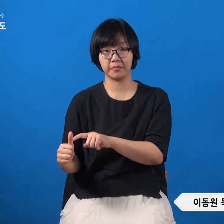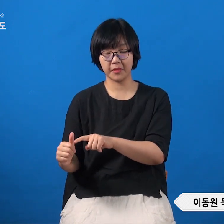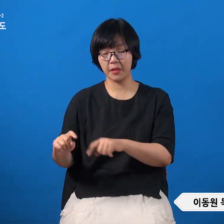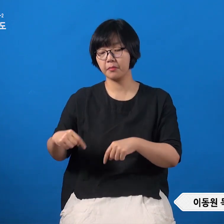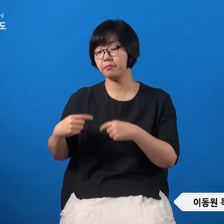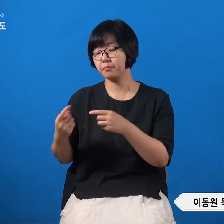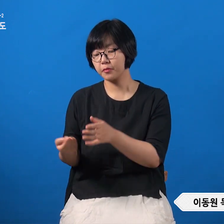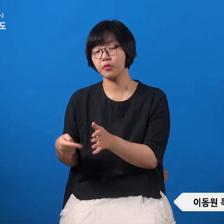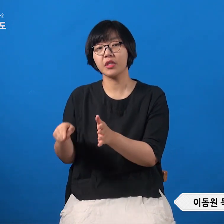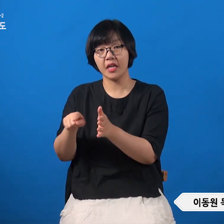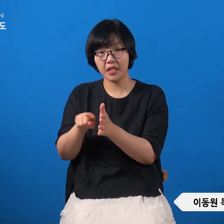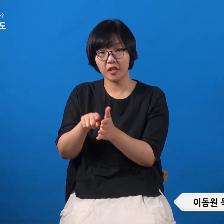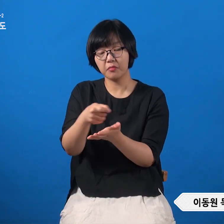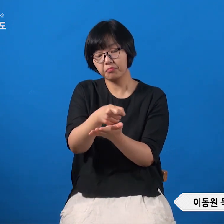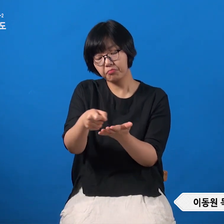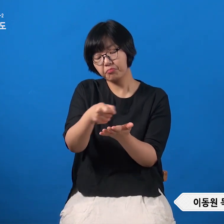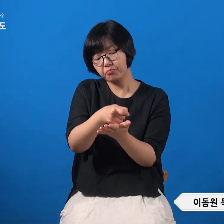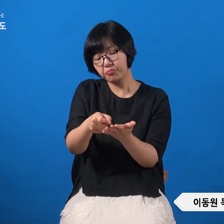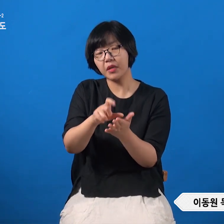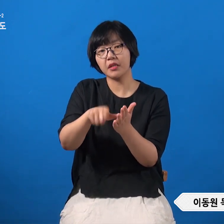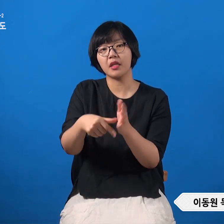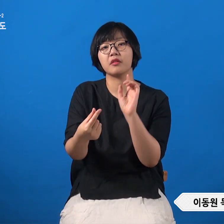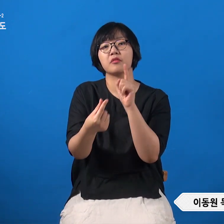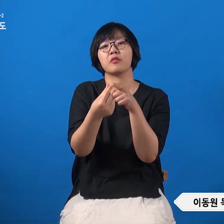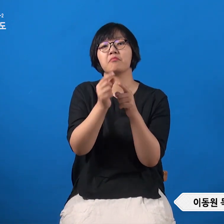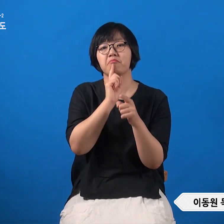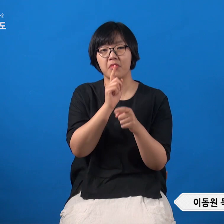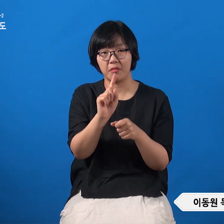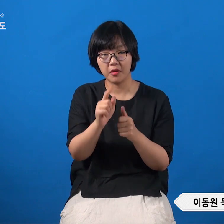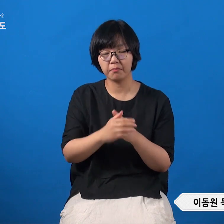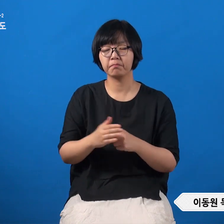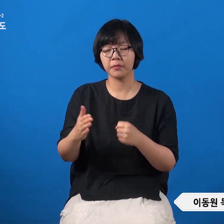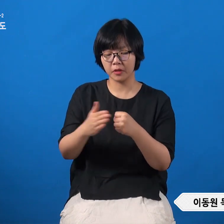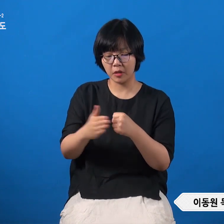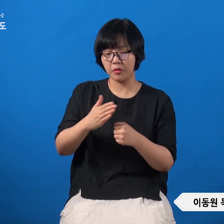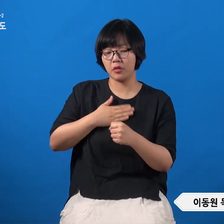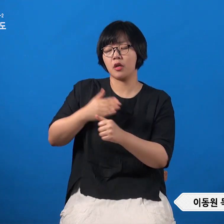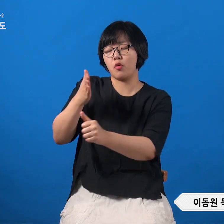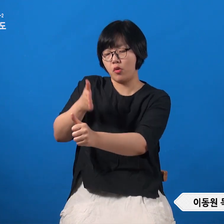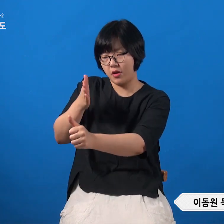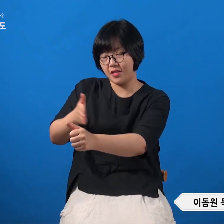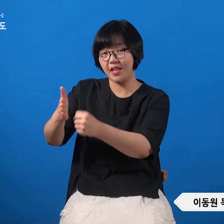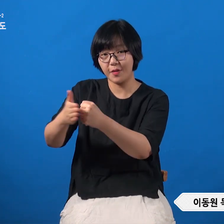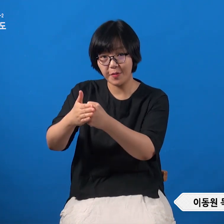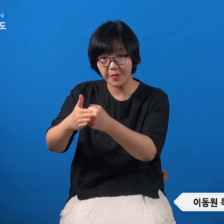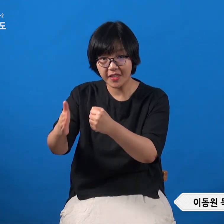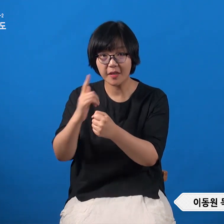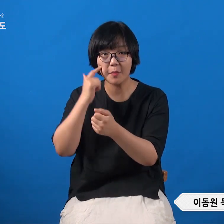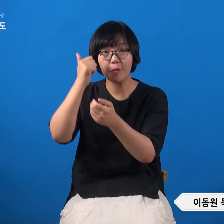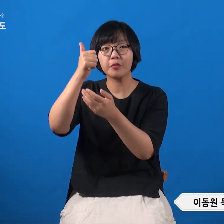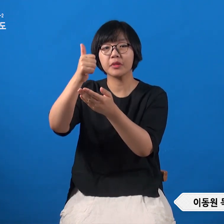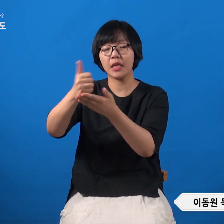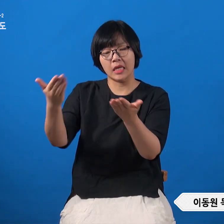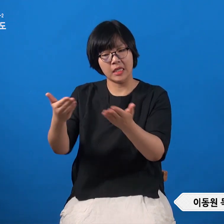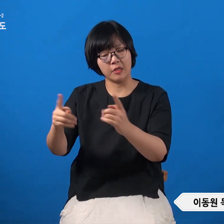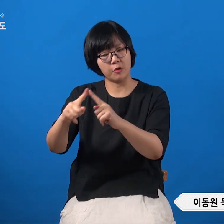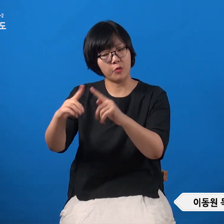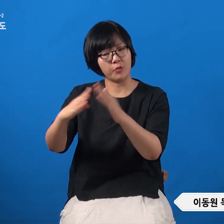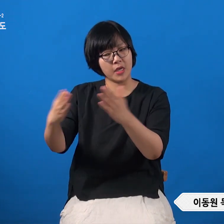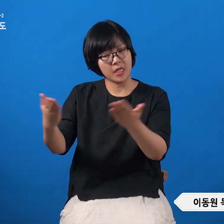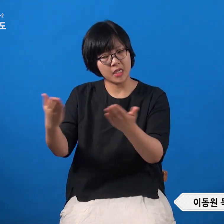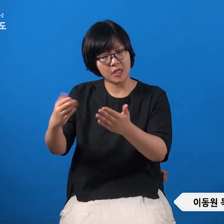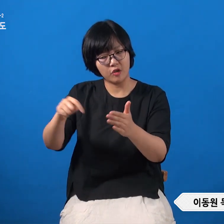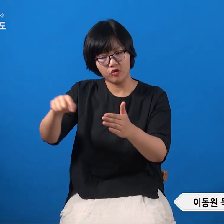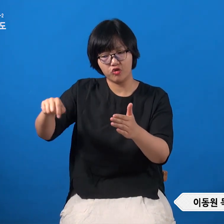이렇게 쓸 것 같아요. 그러므로 내가 첫째로 권하노니 목회에서 무엇보다 중요한